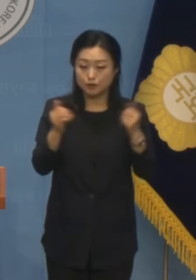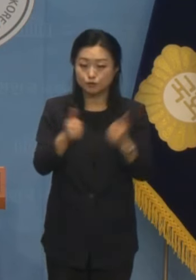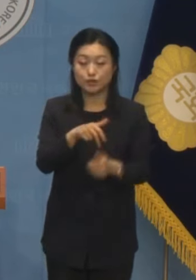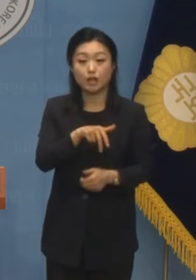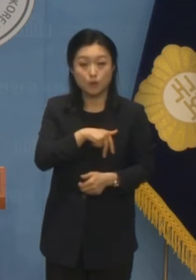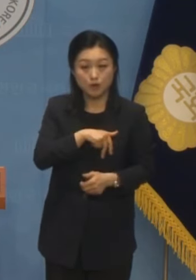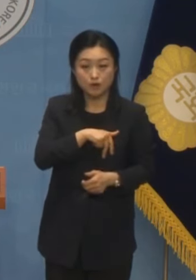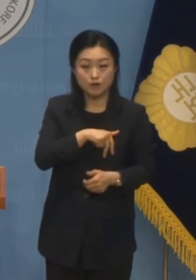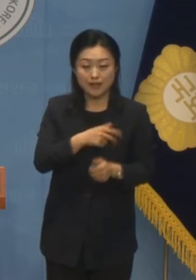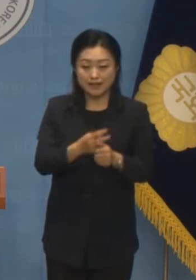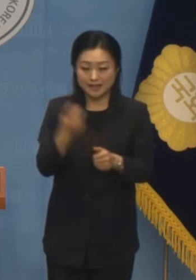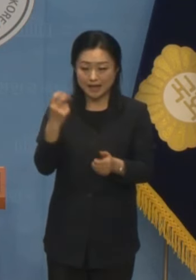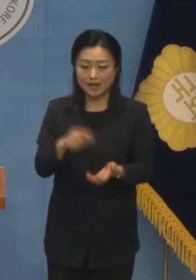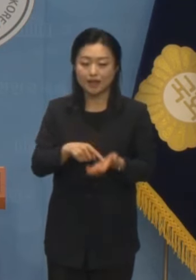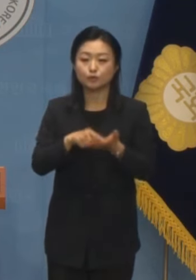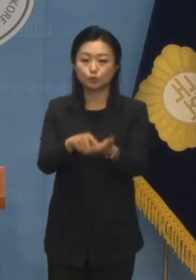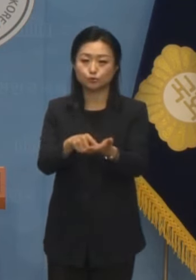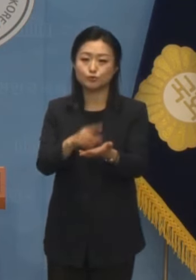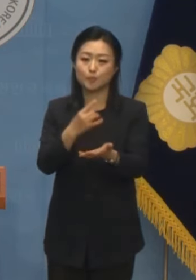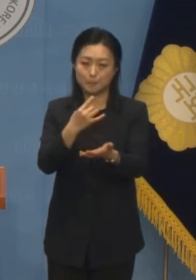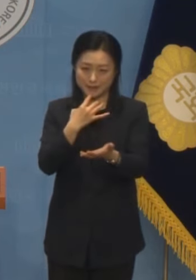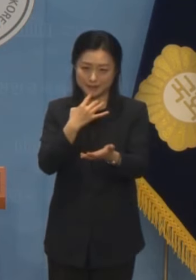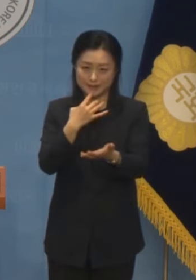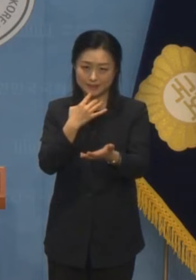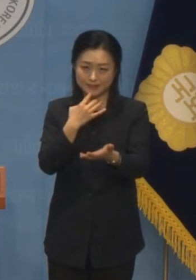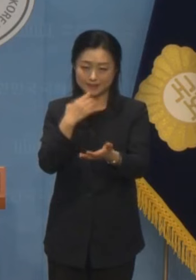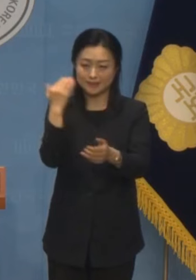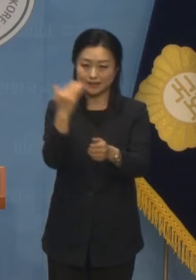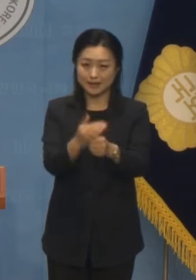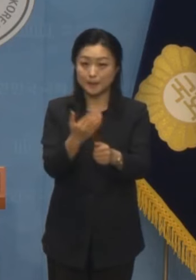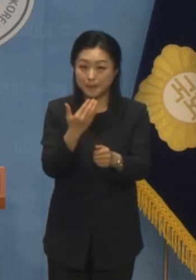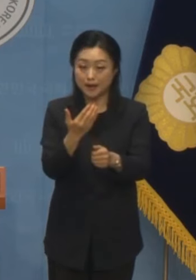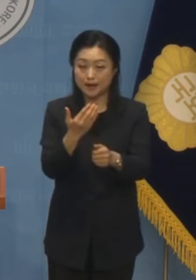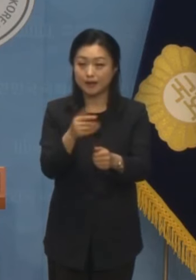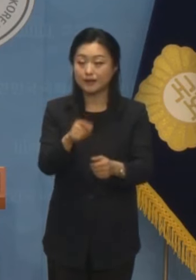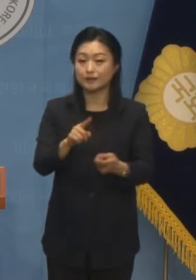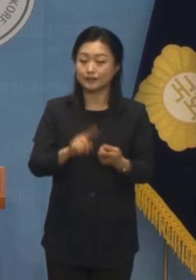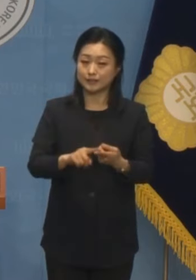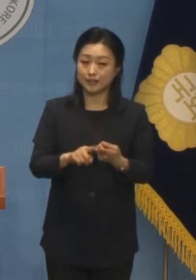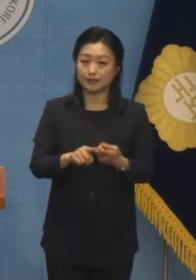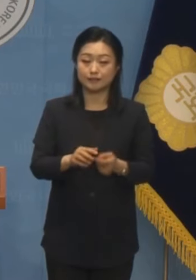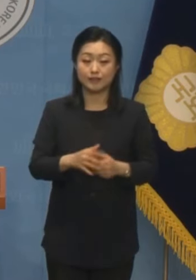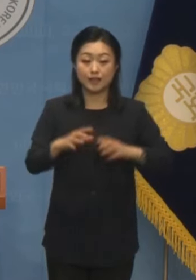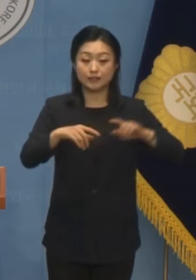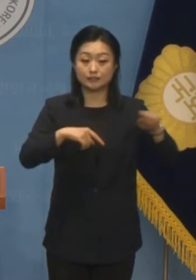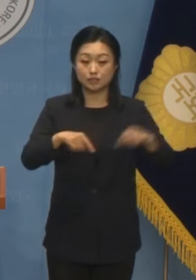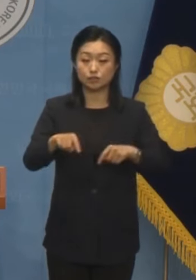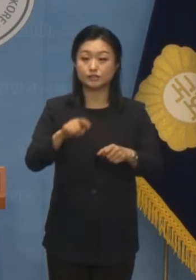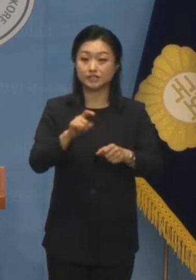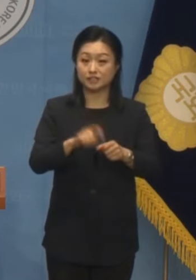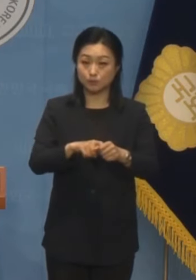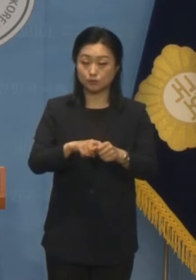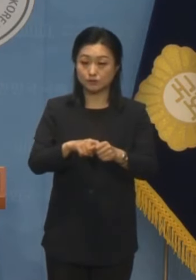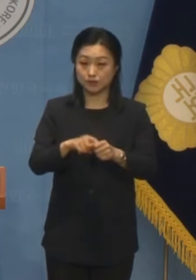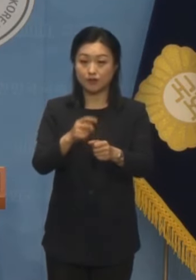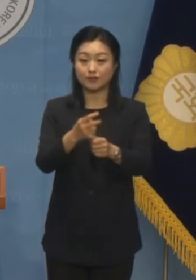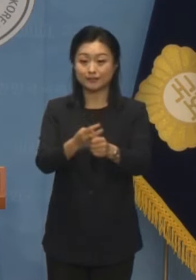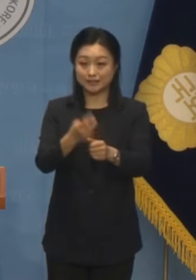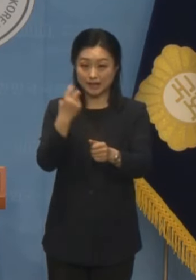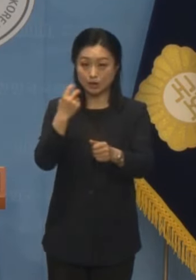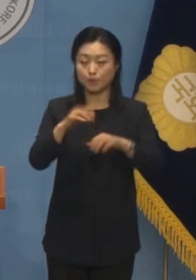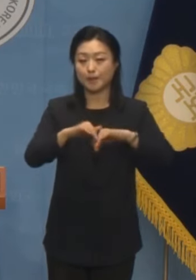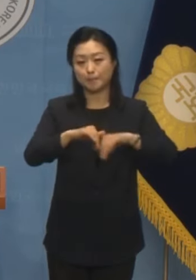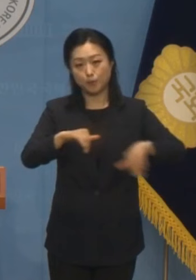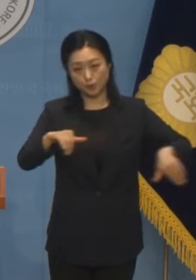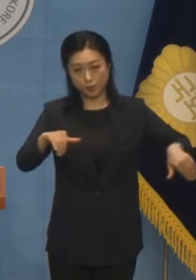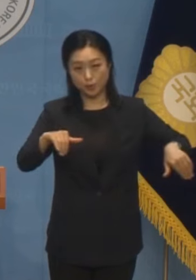국회의원의 탄핵 소추에 의해서만 파면 처분이 가능합니다. 그것은 정치적인 탄핵과는